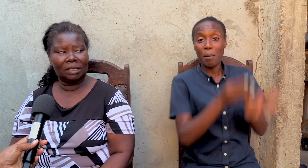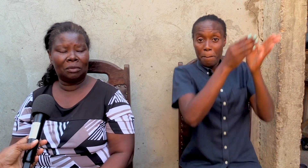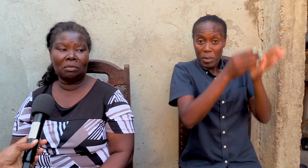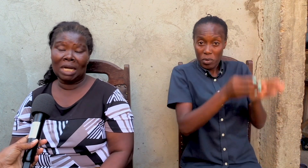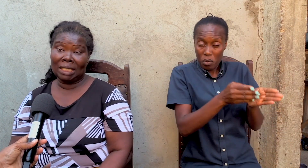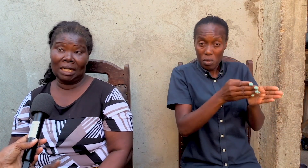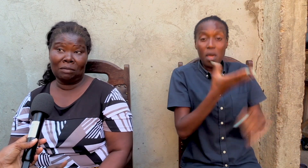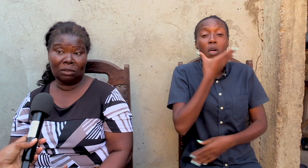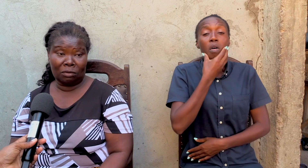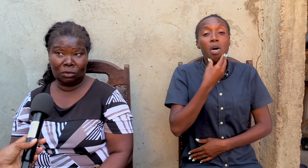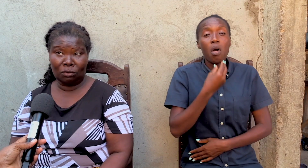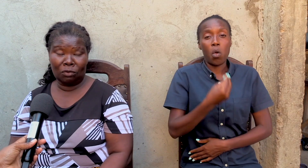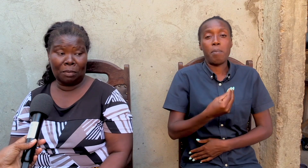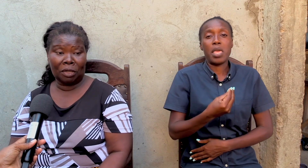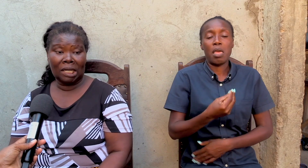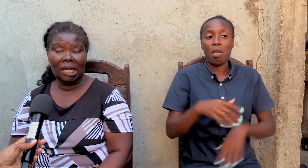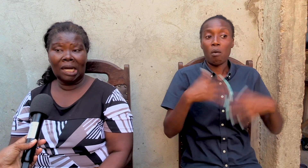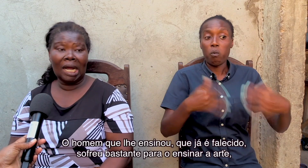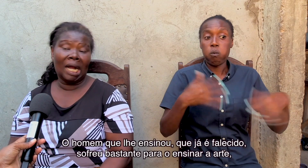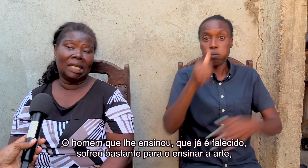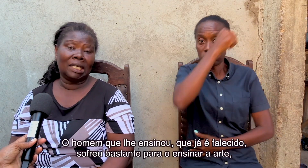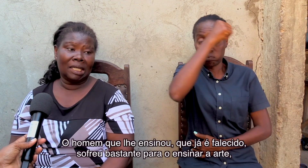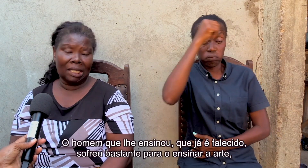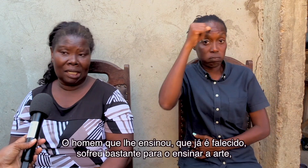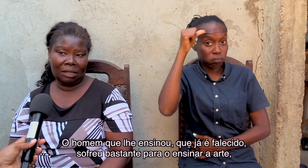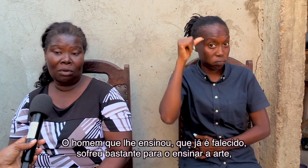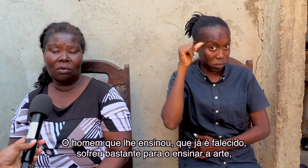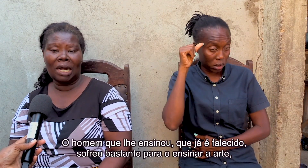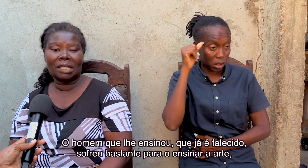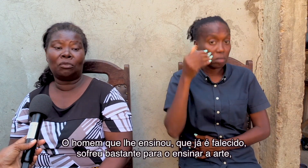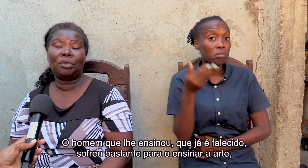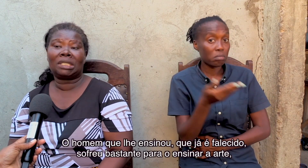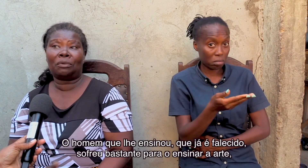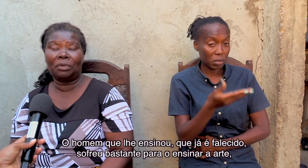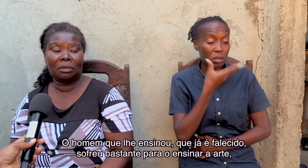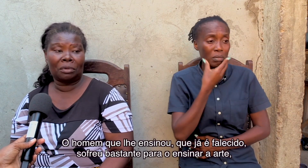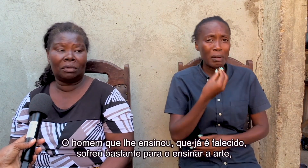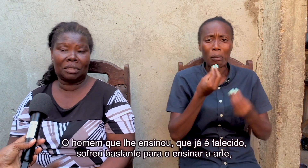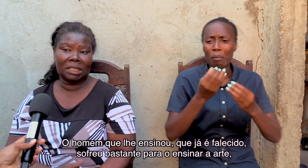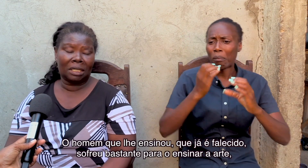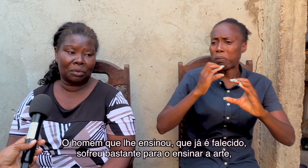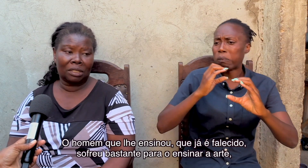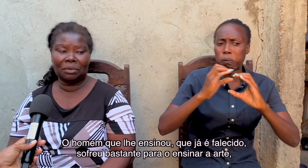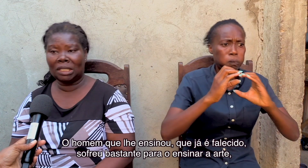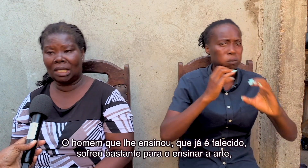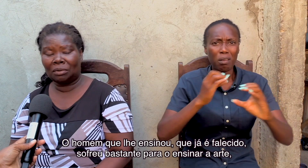Falecido. Chama casa dele, mas com a sungula por aqui. O homem que lhe ensinou, que já é falecido, sofreu bastante para o